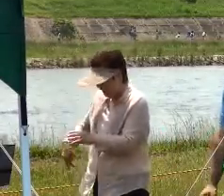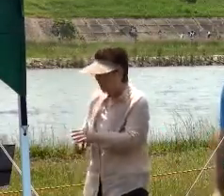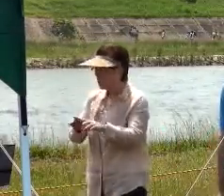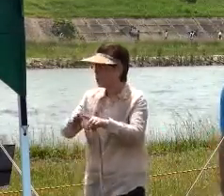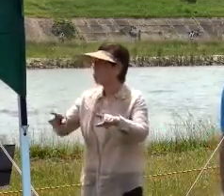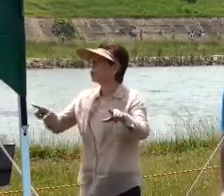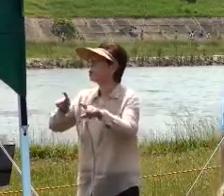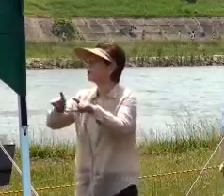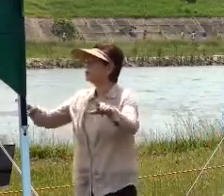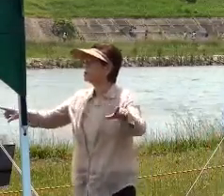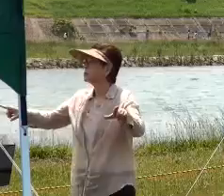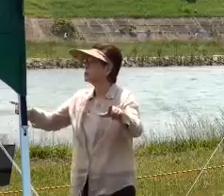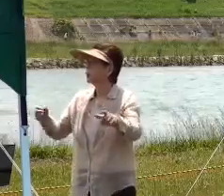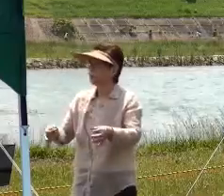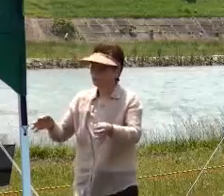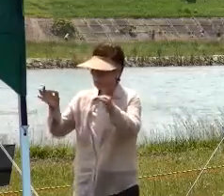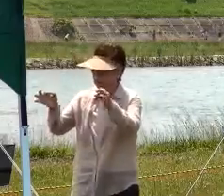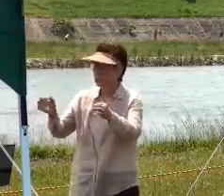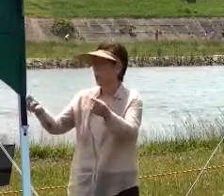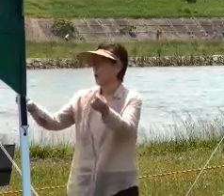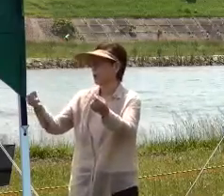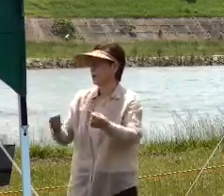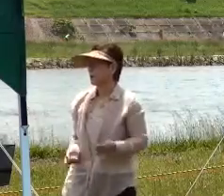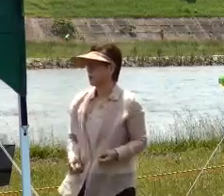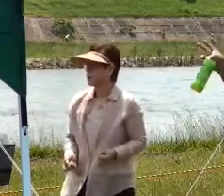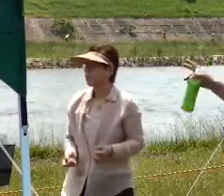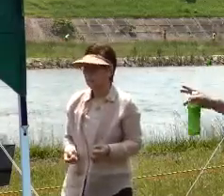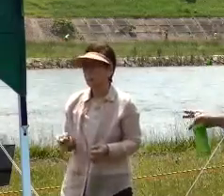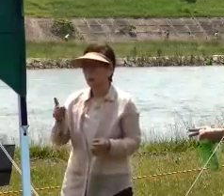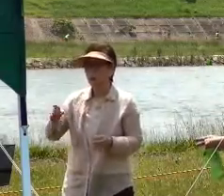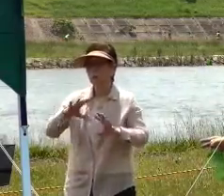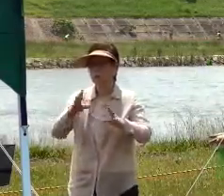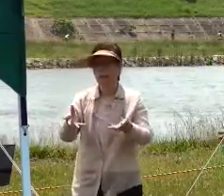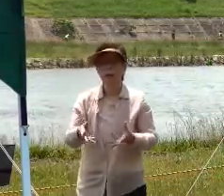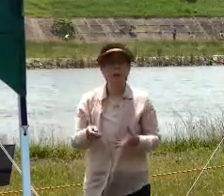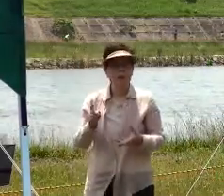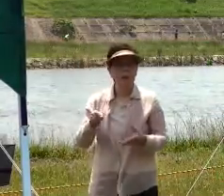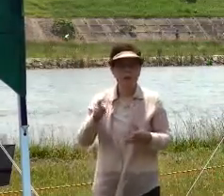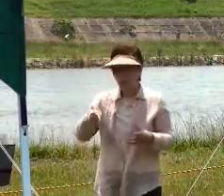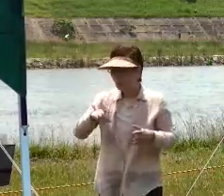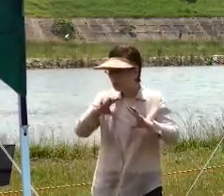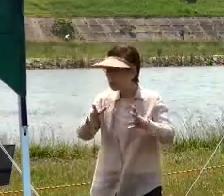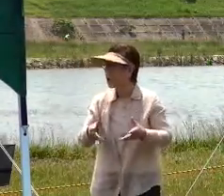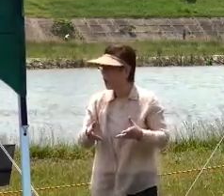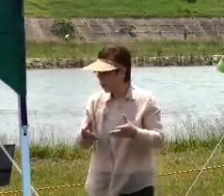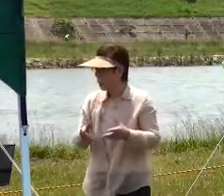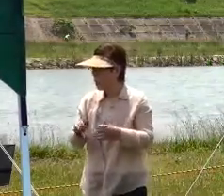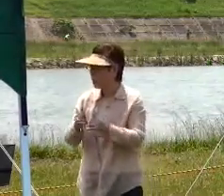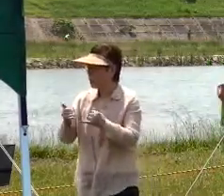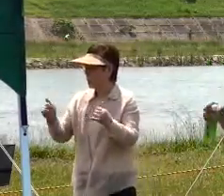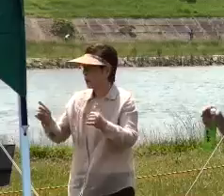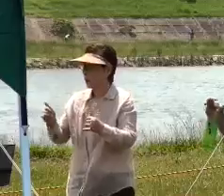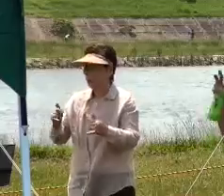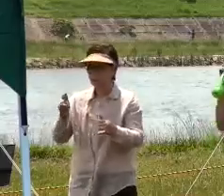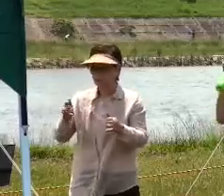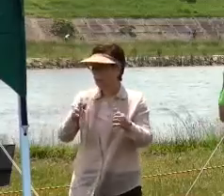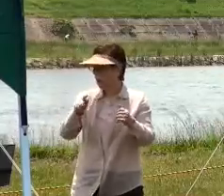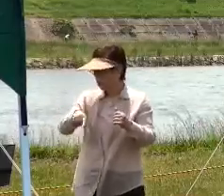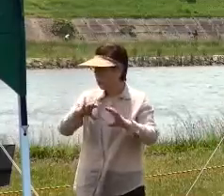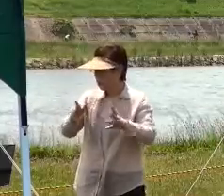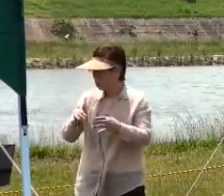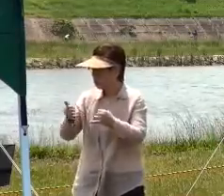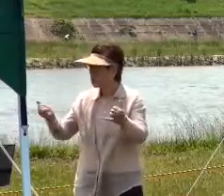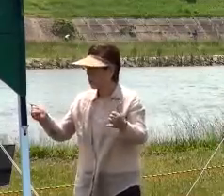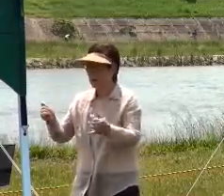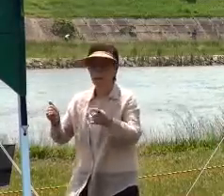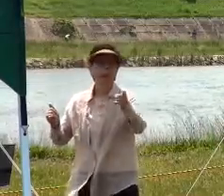値がある、みんな同じように。この世界は違うよ、世界は人に価値をつける、ラン